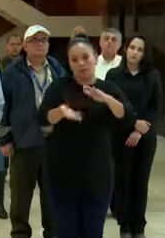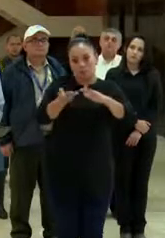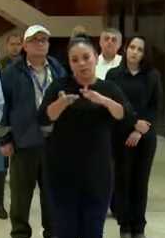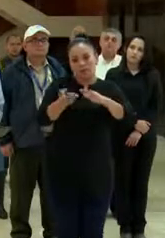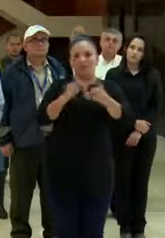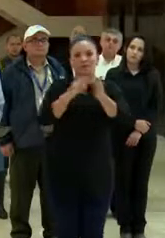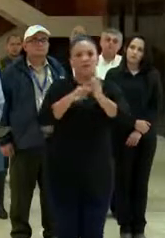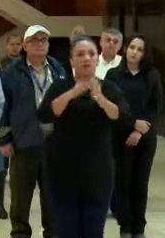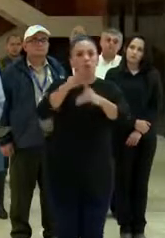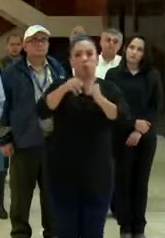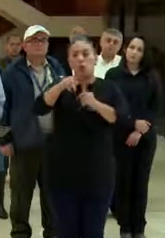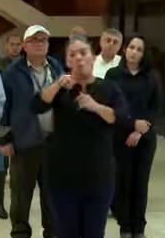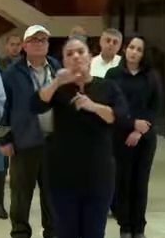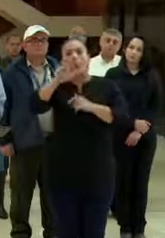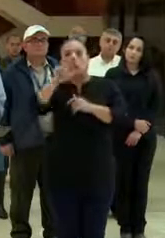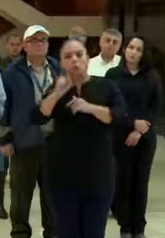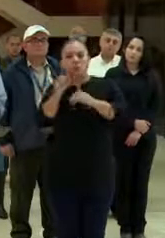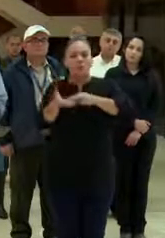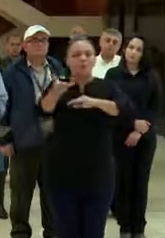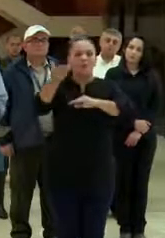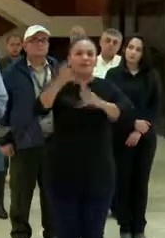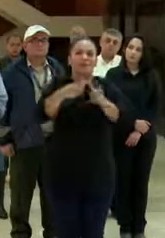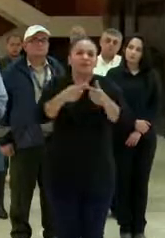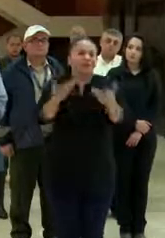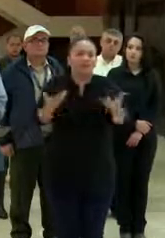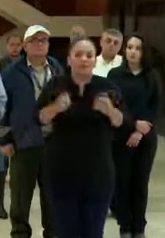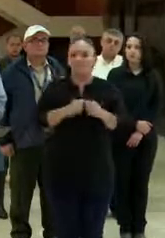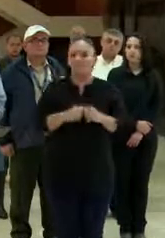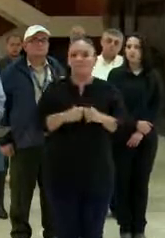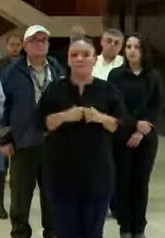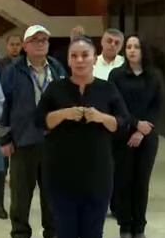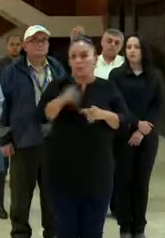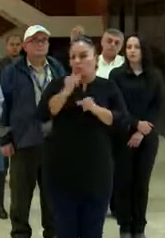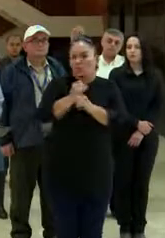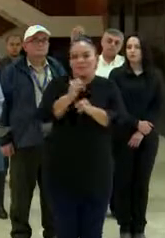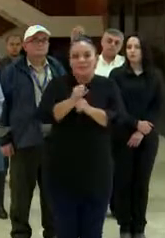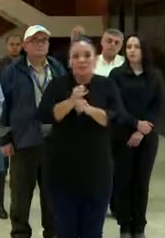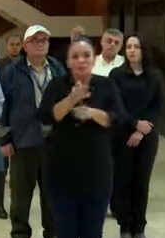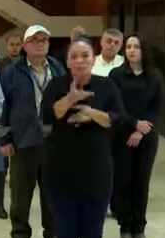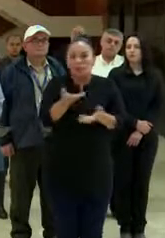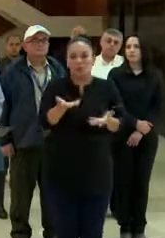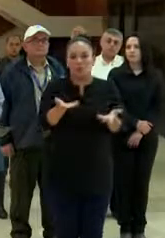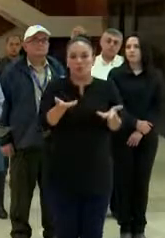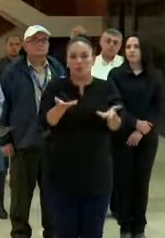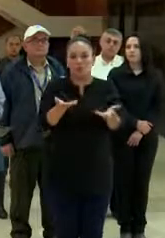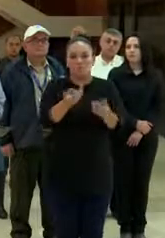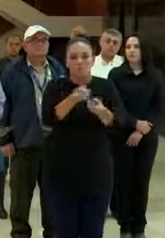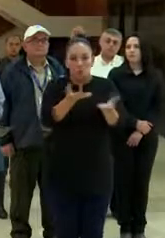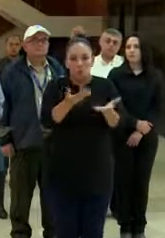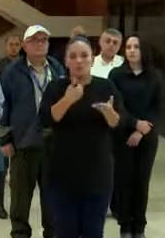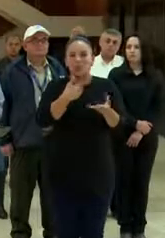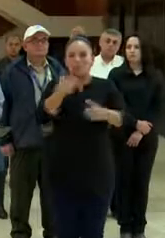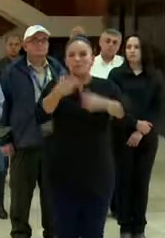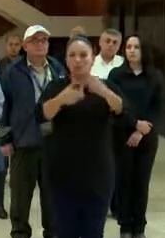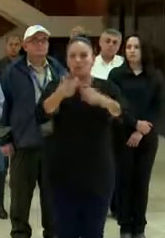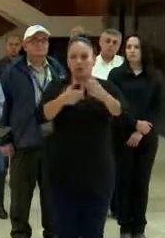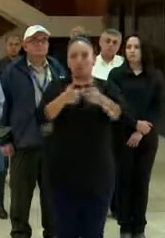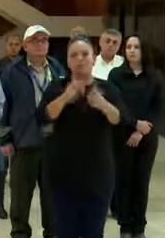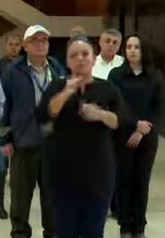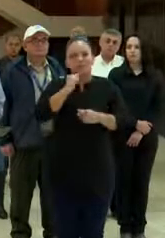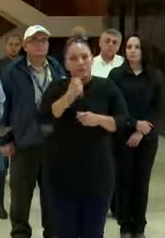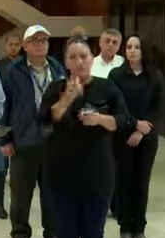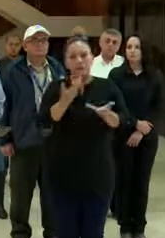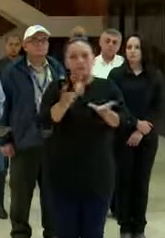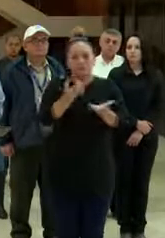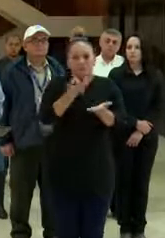aumenta todos los pluses. Simplemente una institución financiera que está teniendo problemas